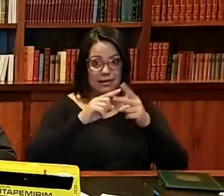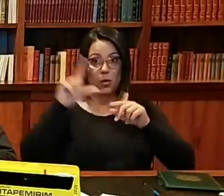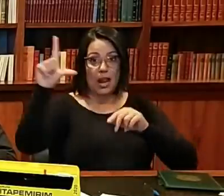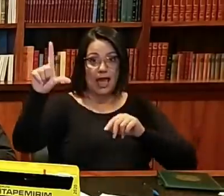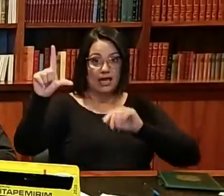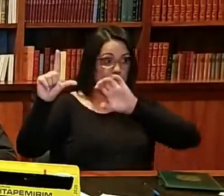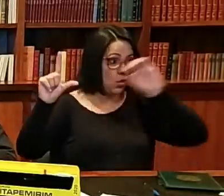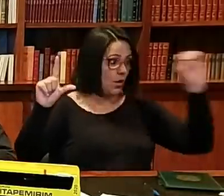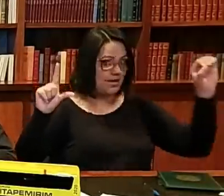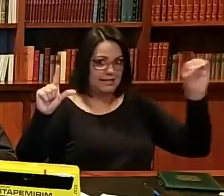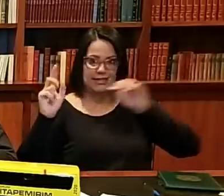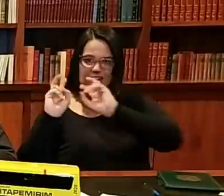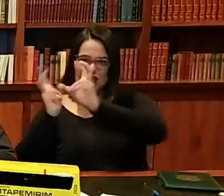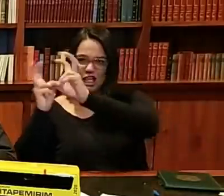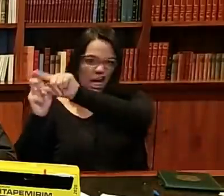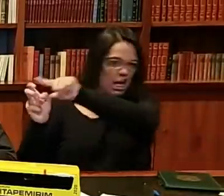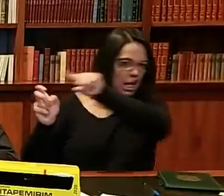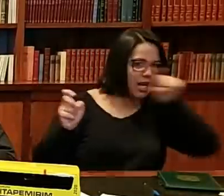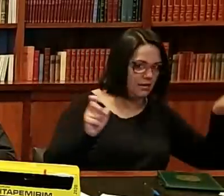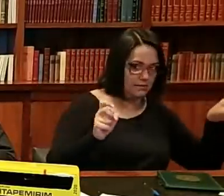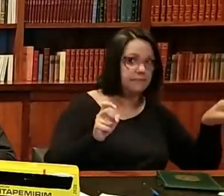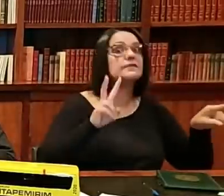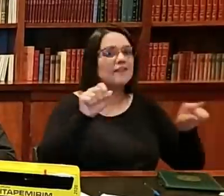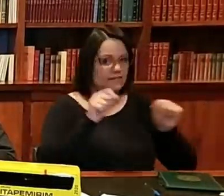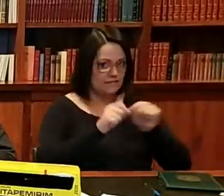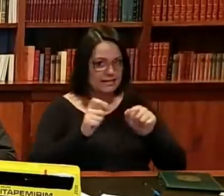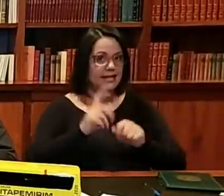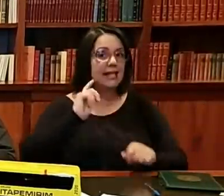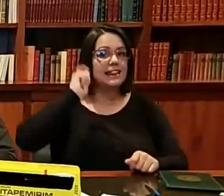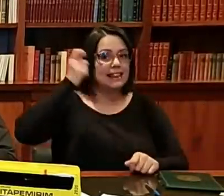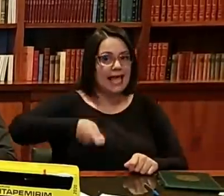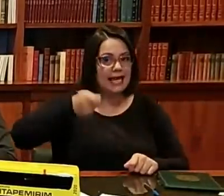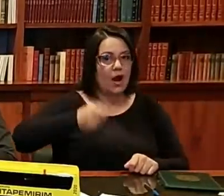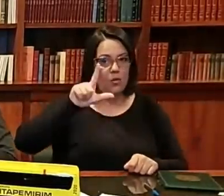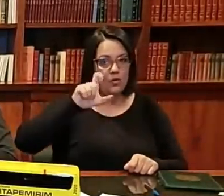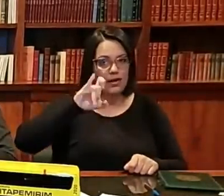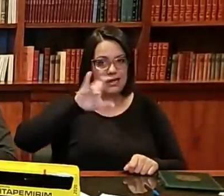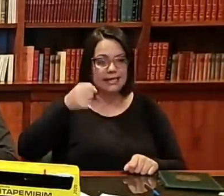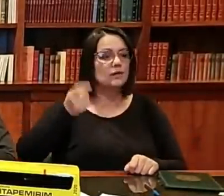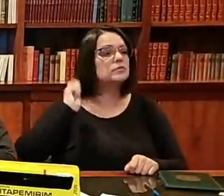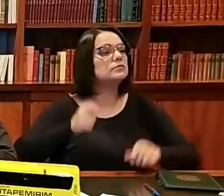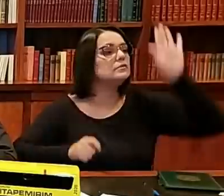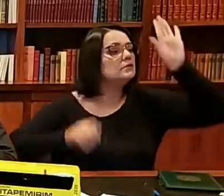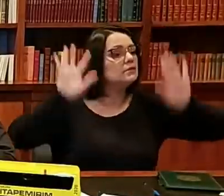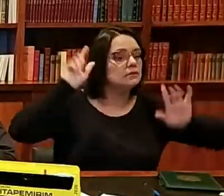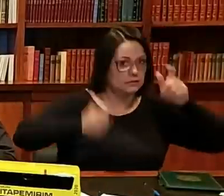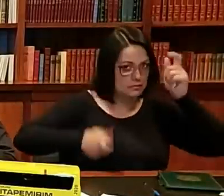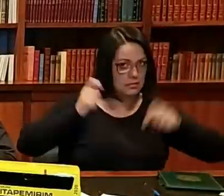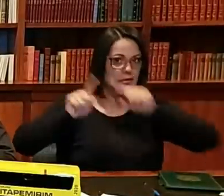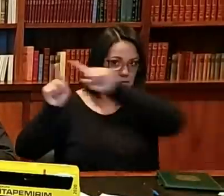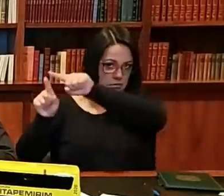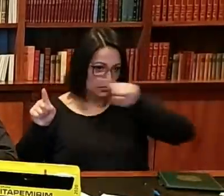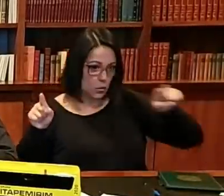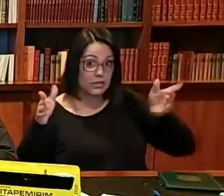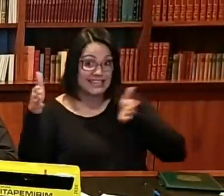para a gente licitar agora, fazer o leilão da concessão do primeiro trecho, que é Caetité e Ilhéus, e no segundo trecho, que é Caetité Barreiras, ele está em